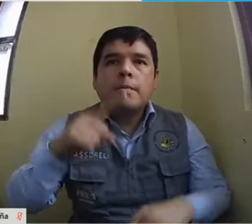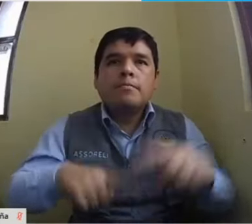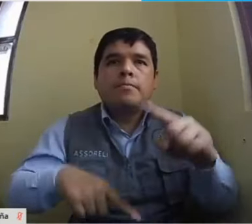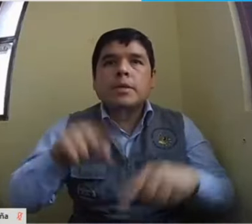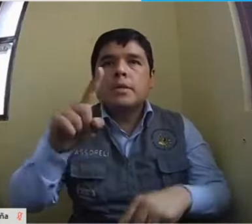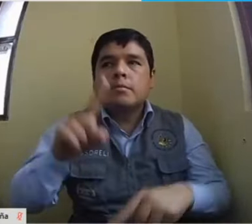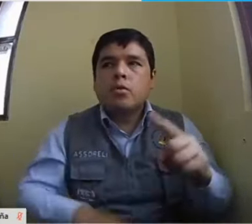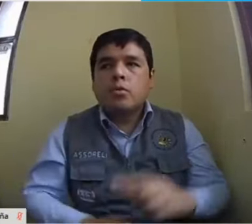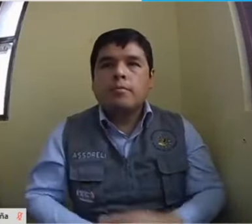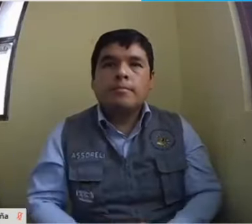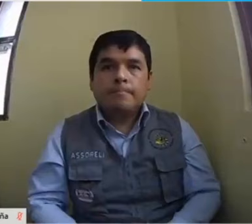género nada más.